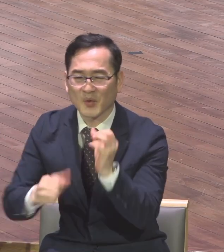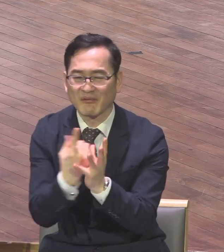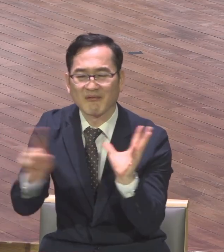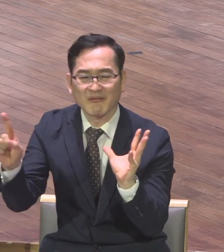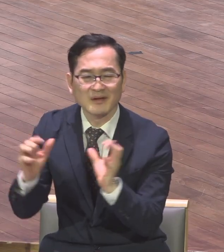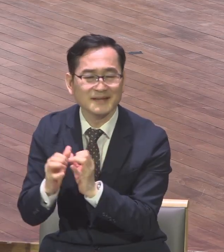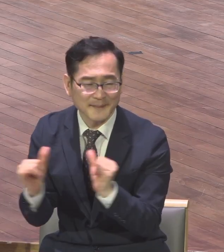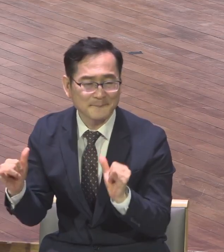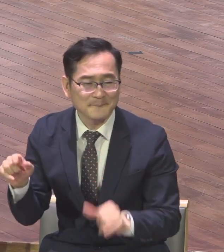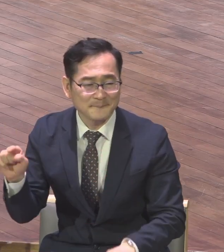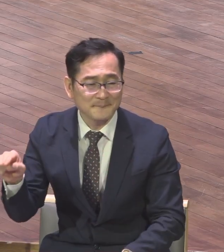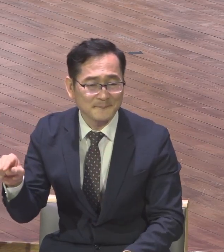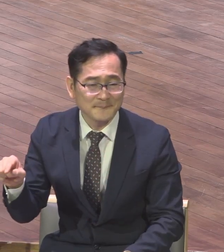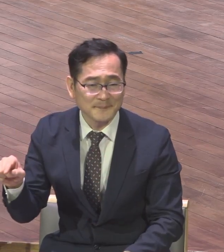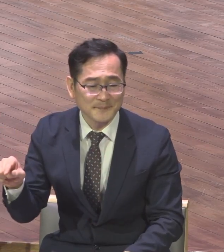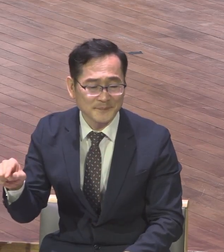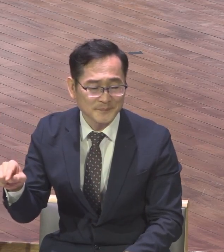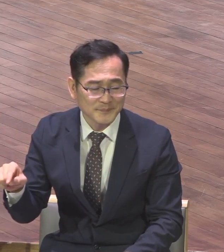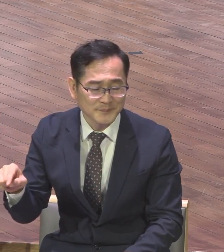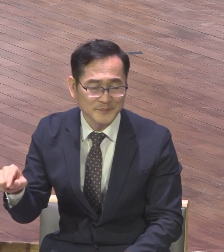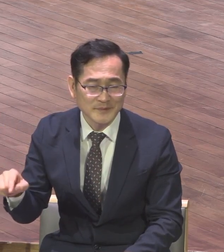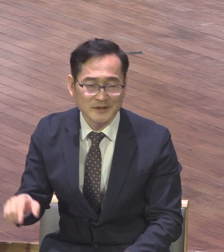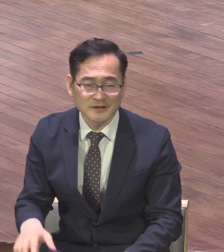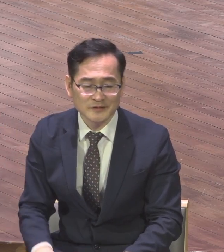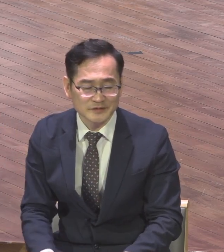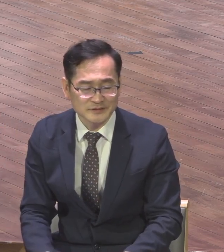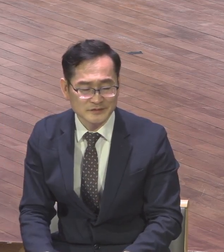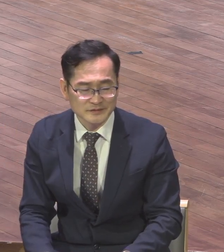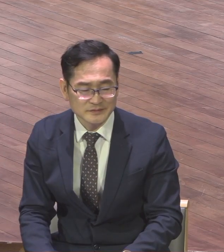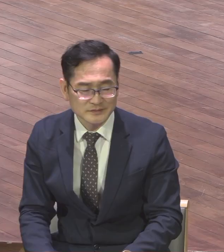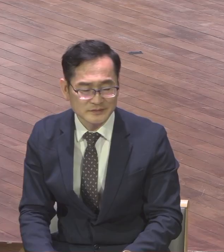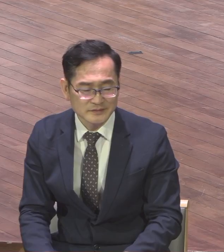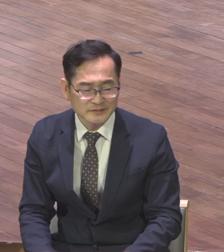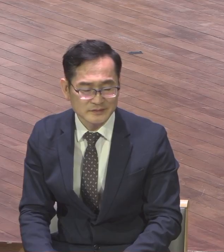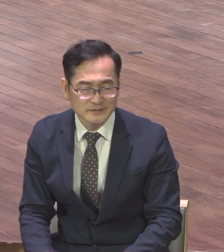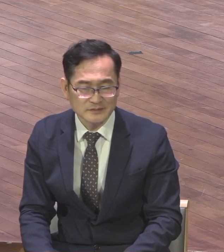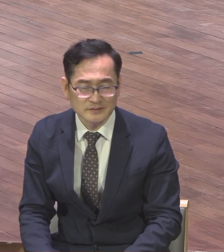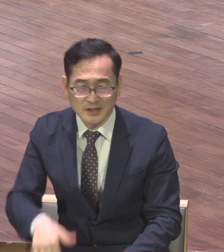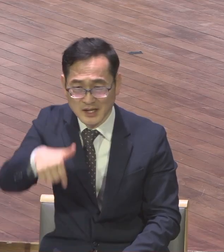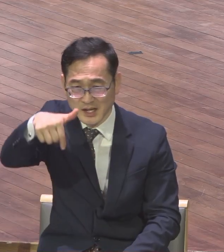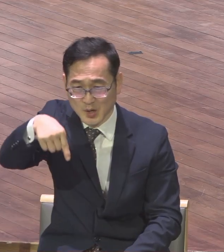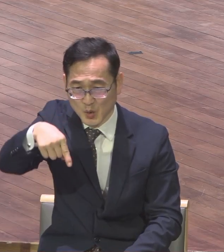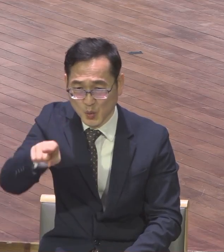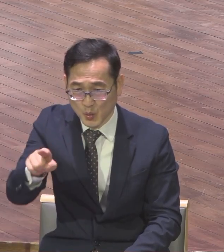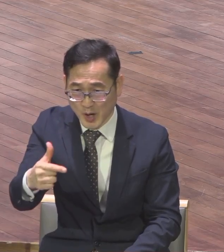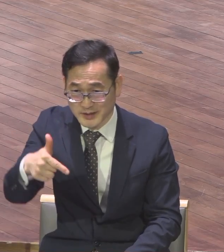그걸 말하지요. 이런 자들에게는 강하게 권면하라 그랬어요.